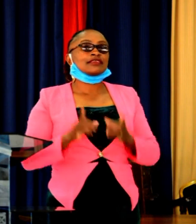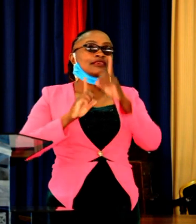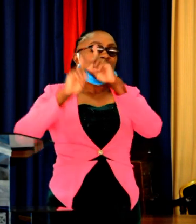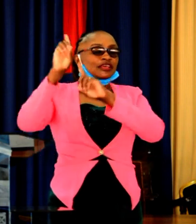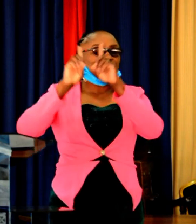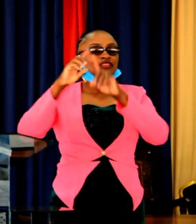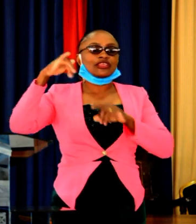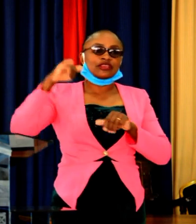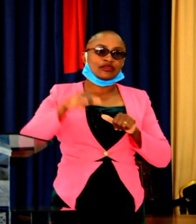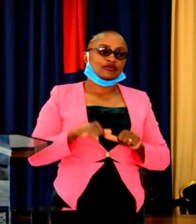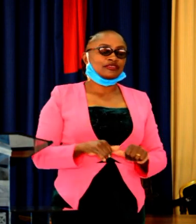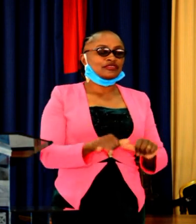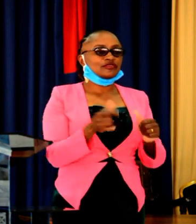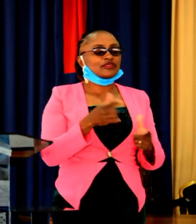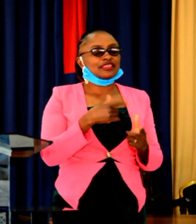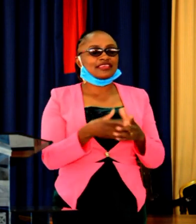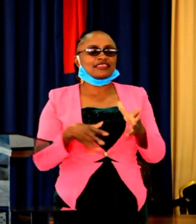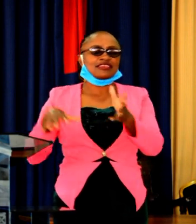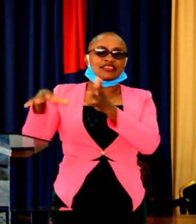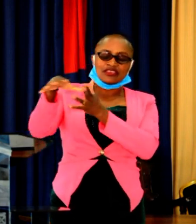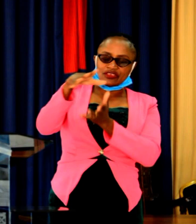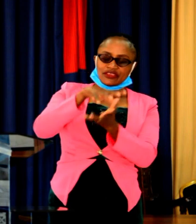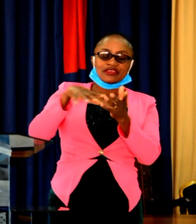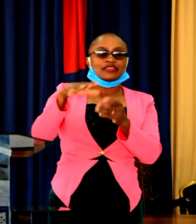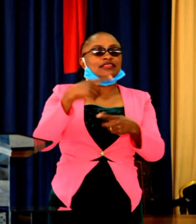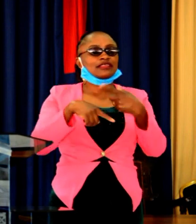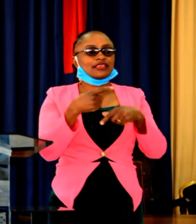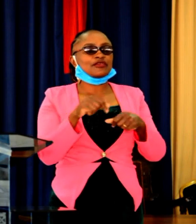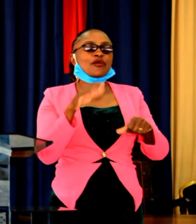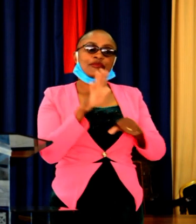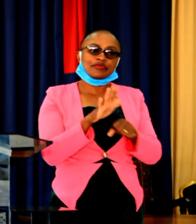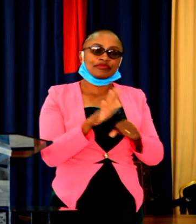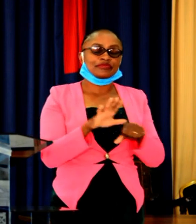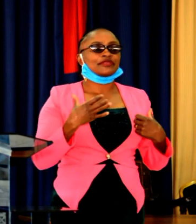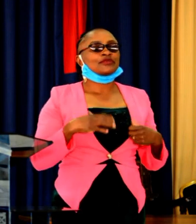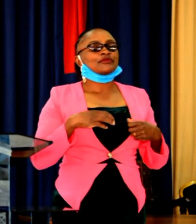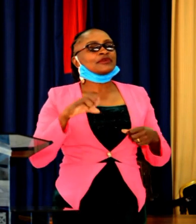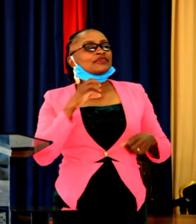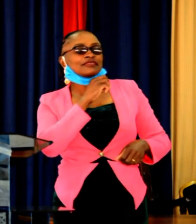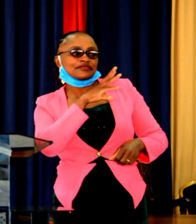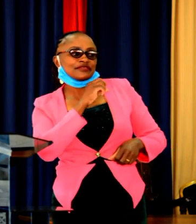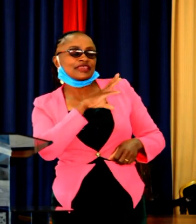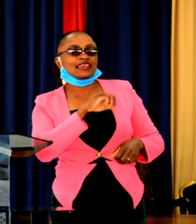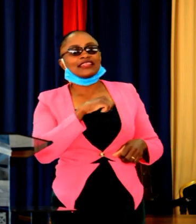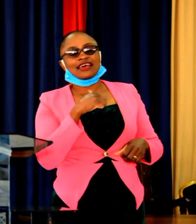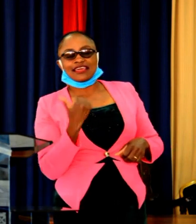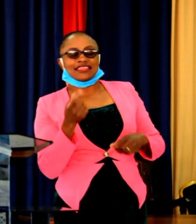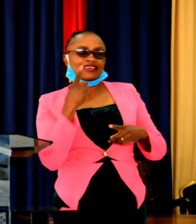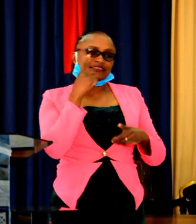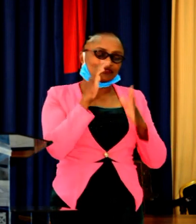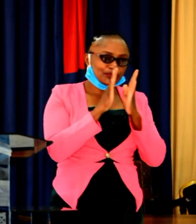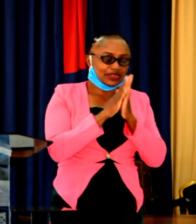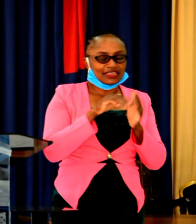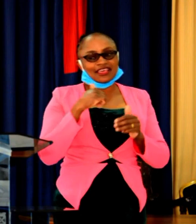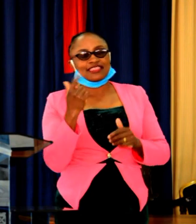safari, kukatokea dhoruba na wengi wakaogopa. Wengine wakaomba, wengine wakaanza kulia wakiita